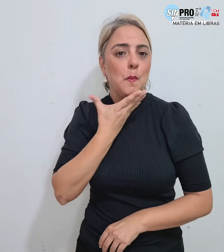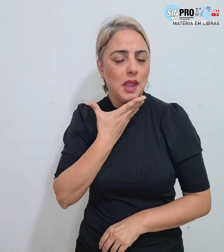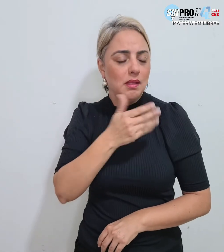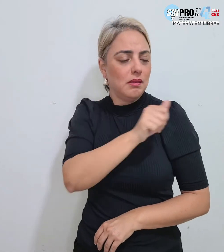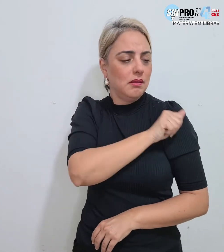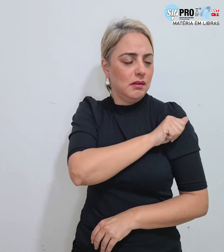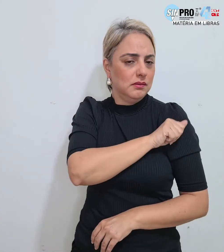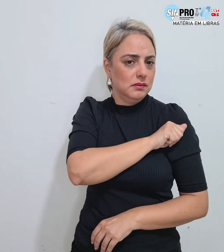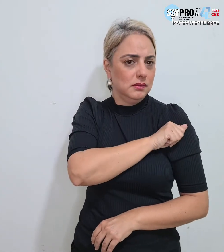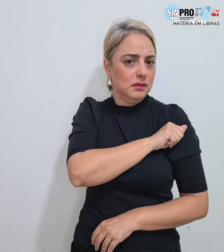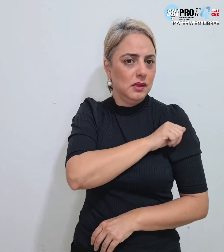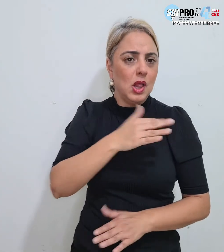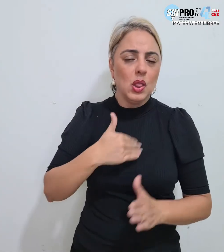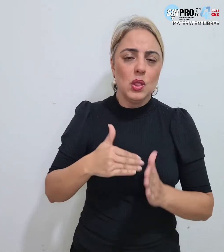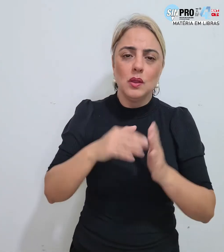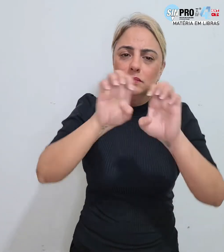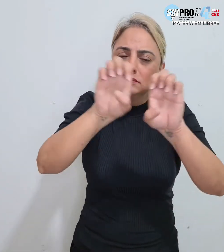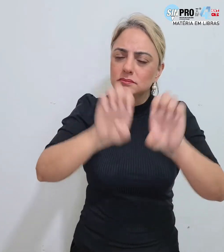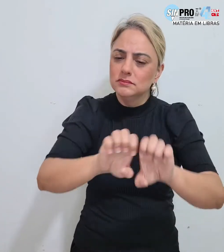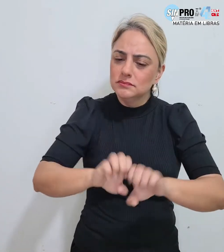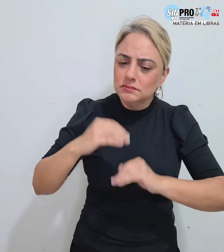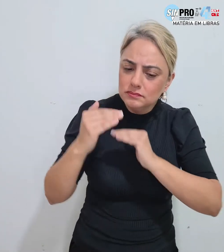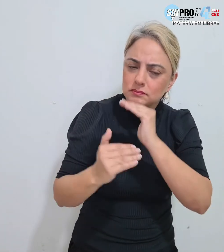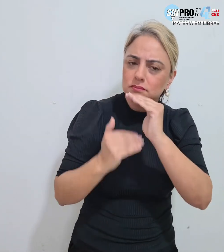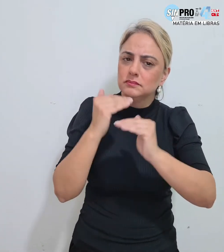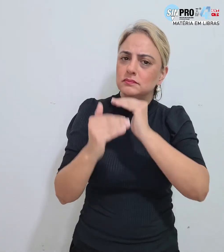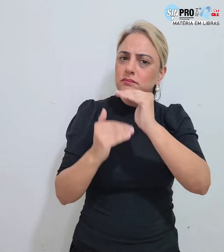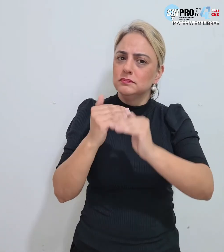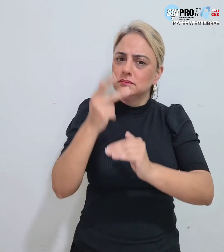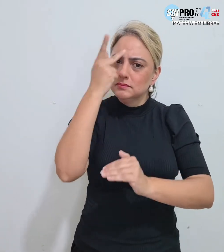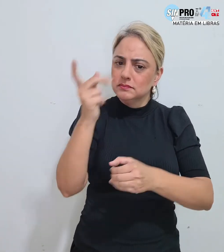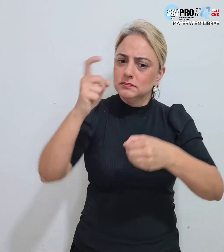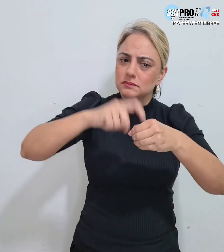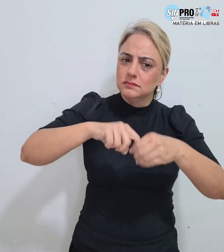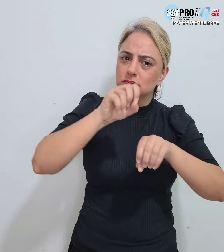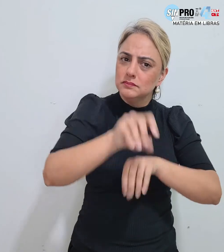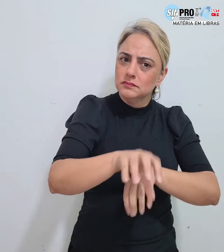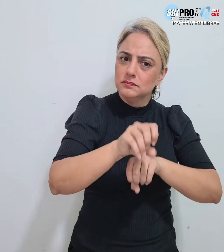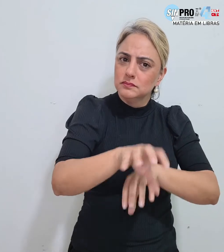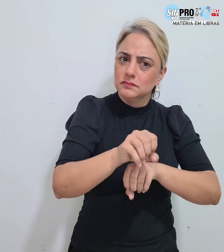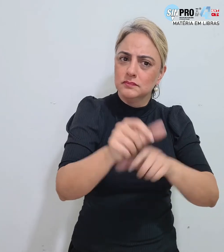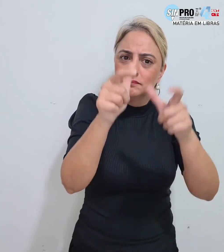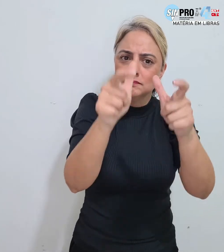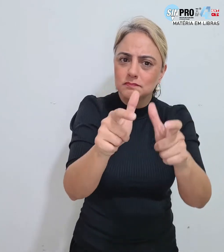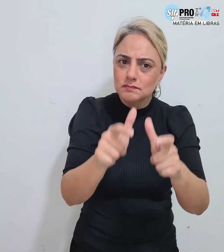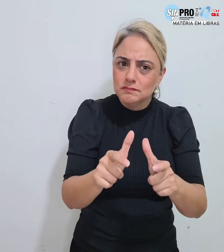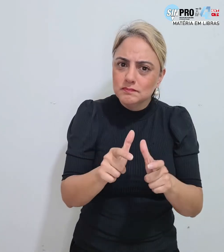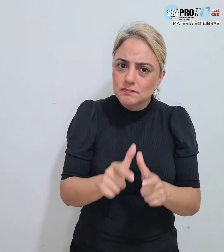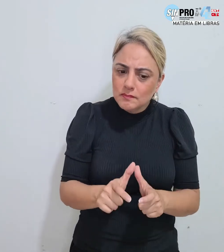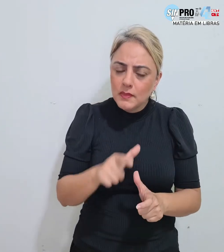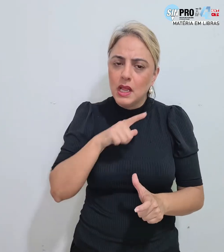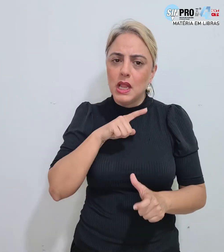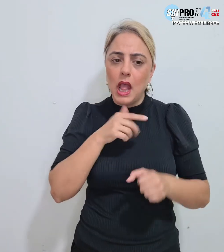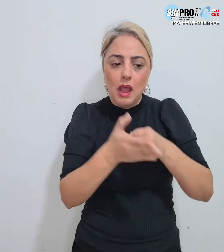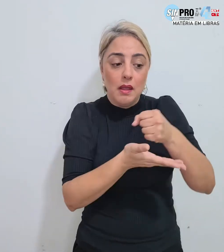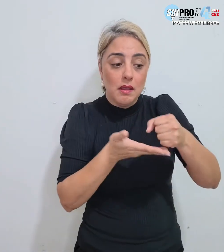bem-estar dos alunos. Toda a estrutura desenvolvida para o retorno da educação aos seus locais deve ter por base